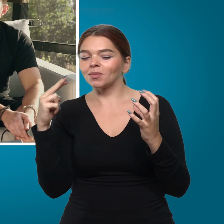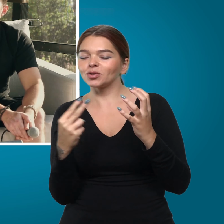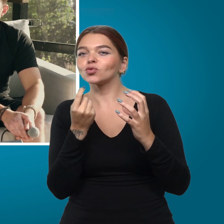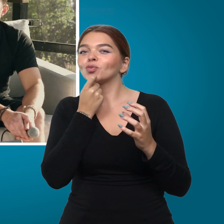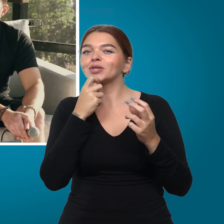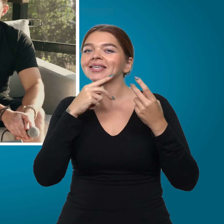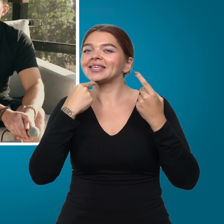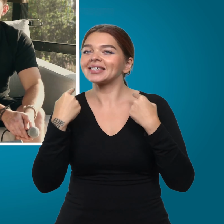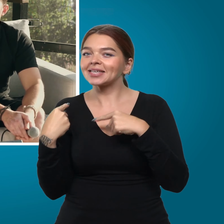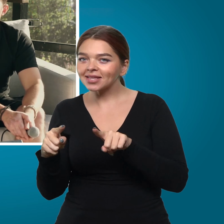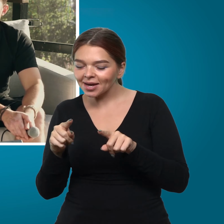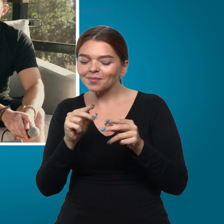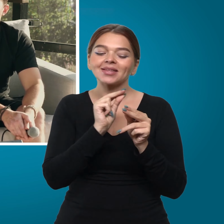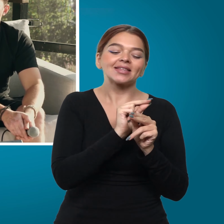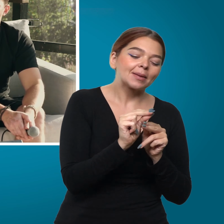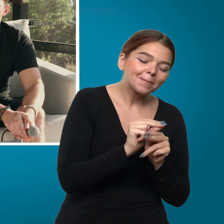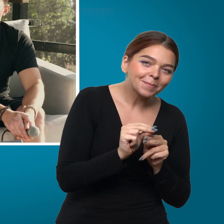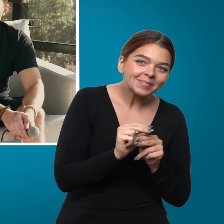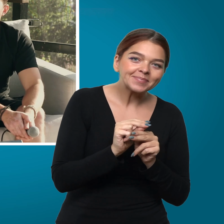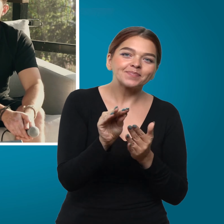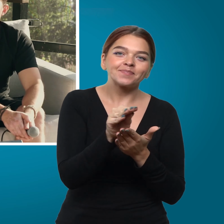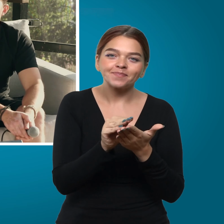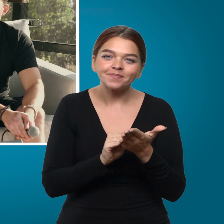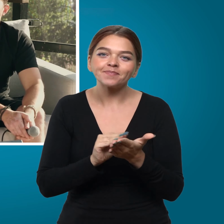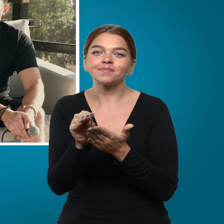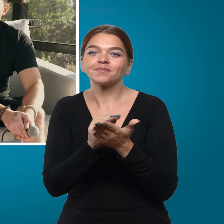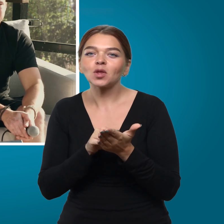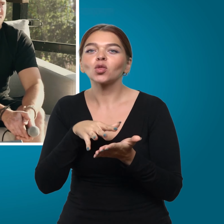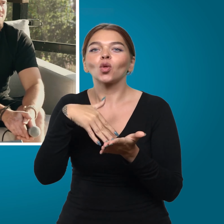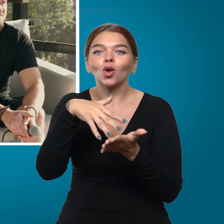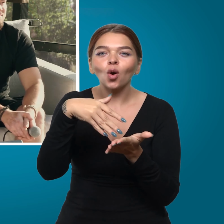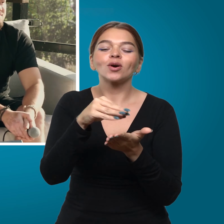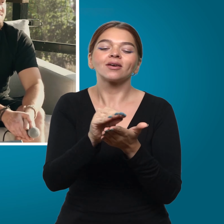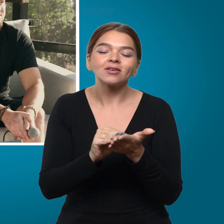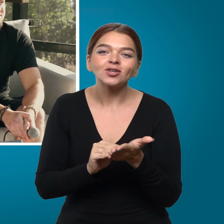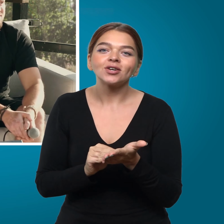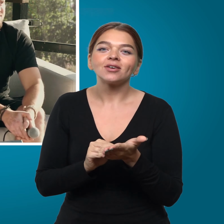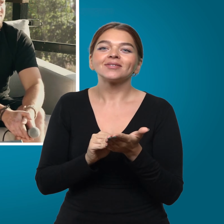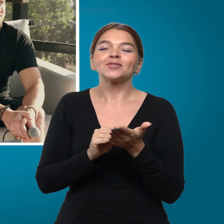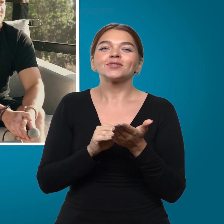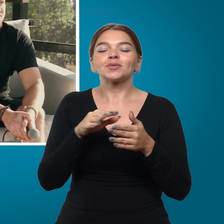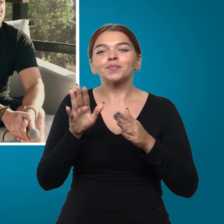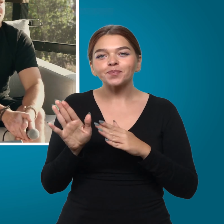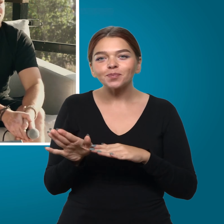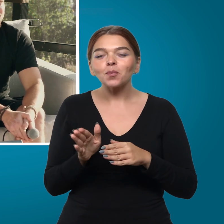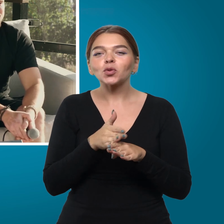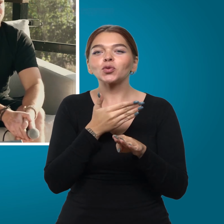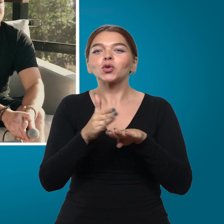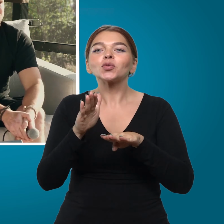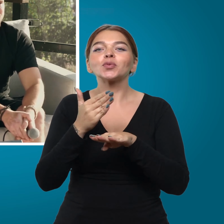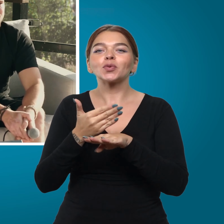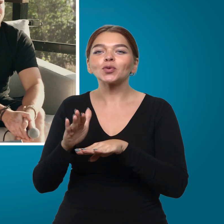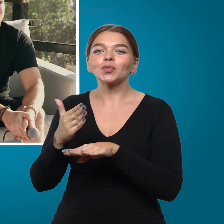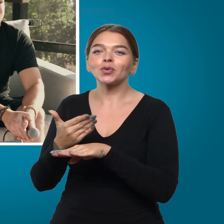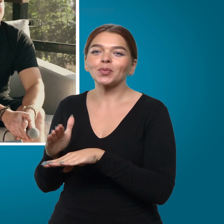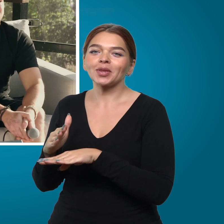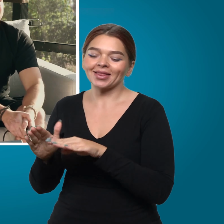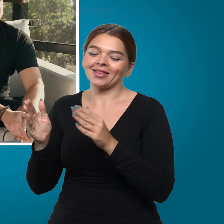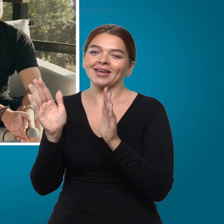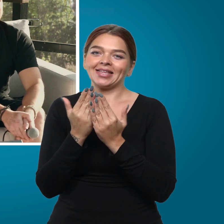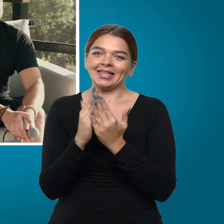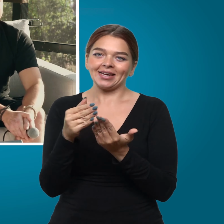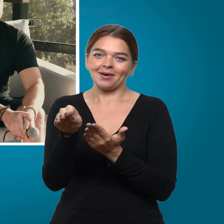tada pagalvoji, kad na, aš jau matau pasaulį šiek tiek kitaip, tada vėl taisai, toliau